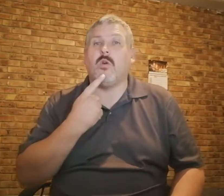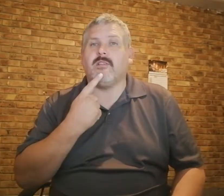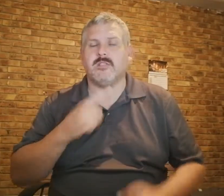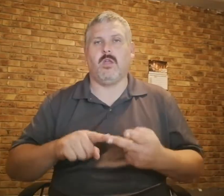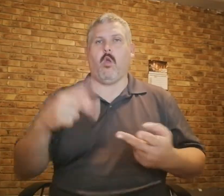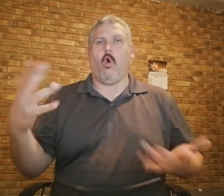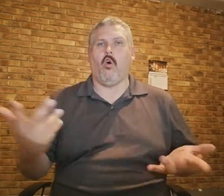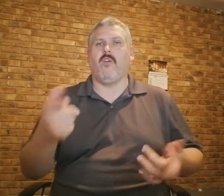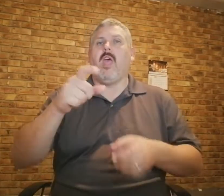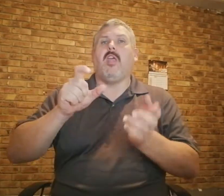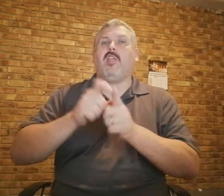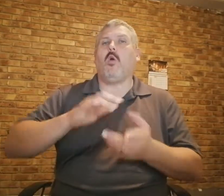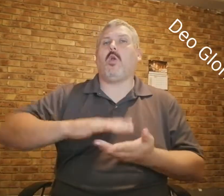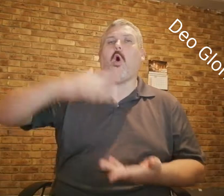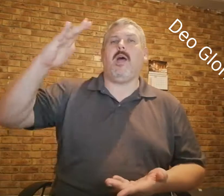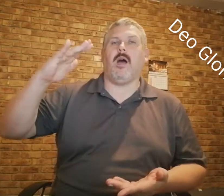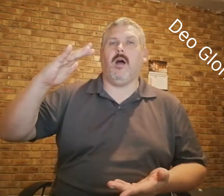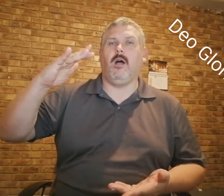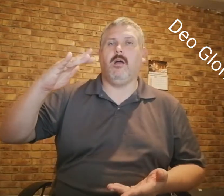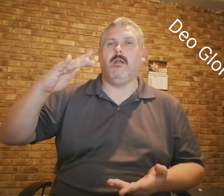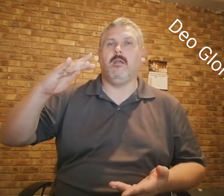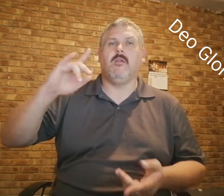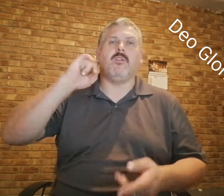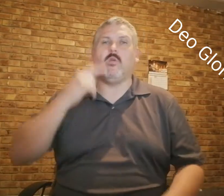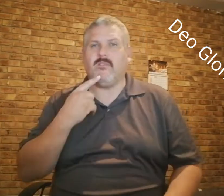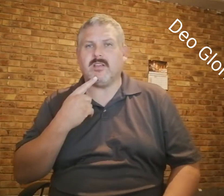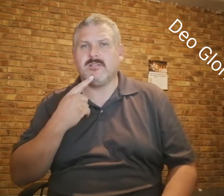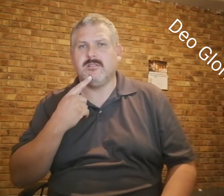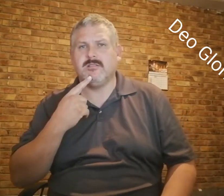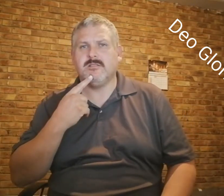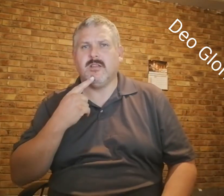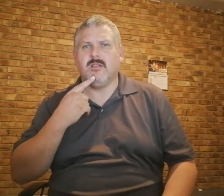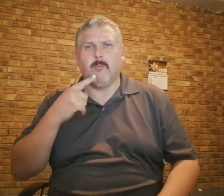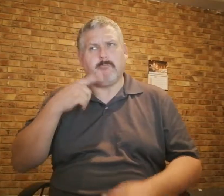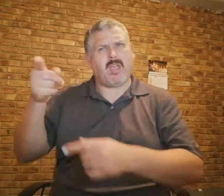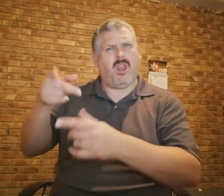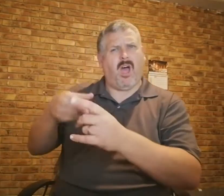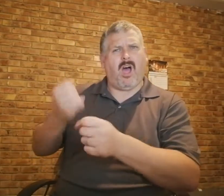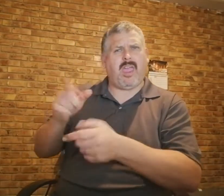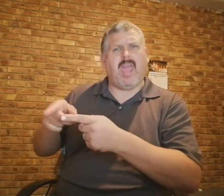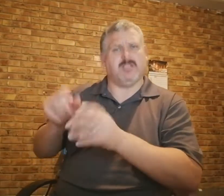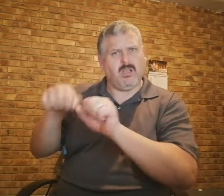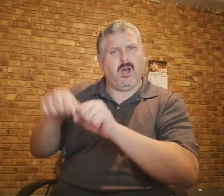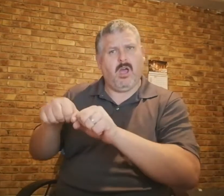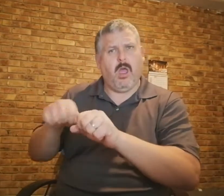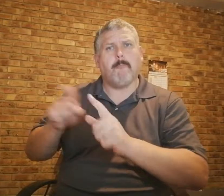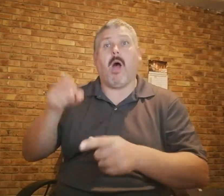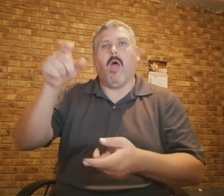bedoelwis. Of, Deucloia, bedoelwis. Teker, AGS, nou, maar,